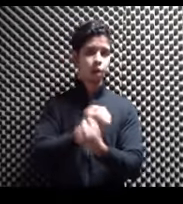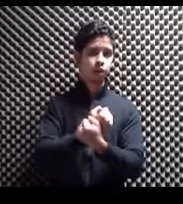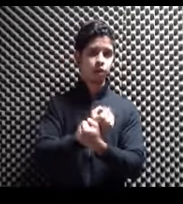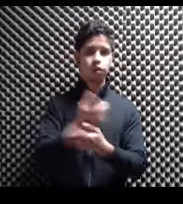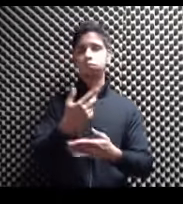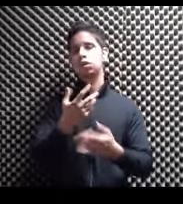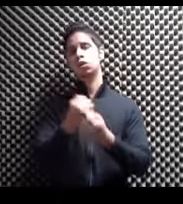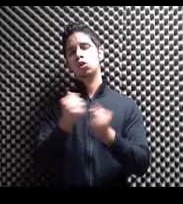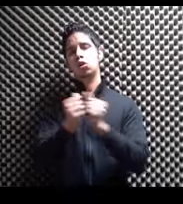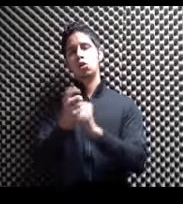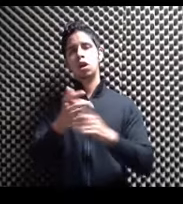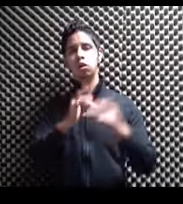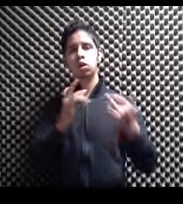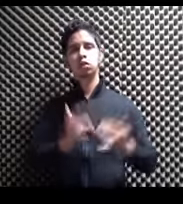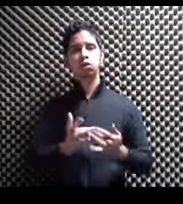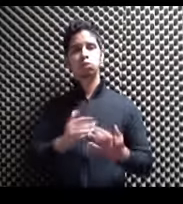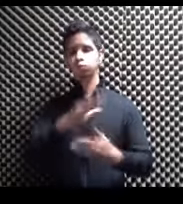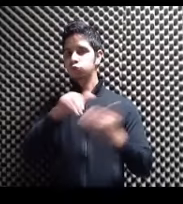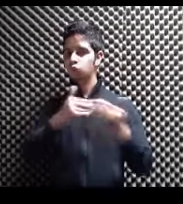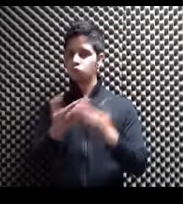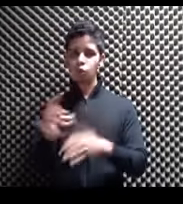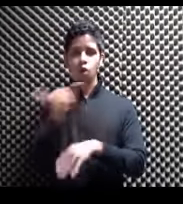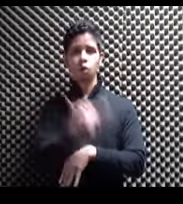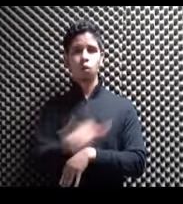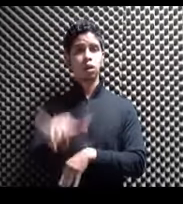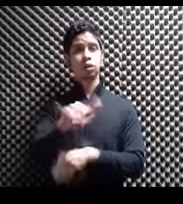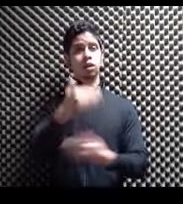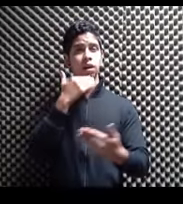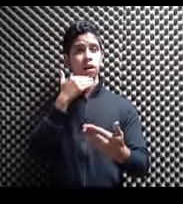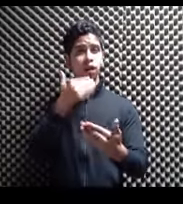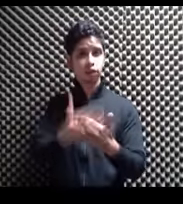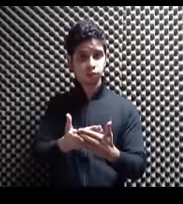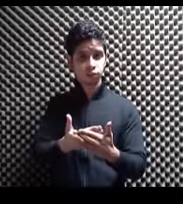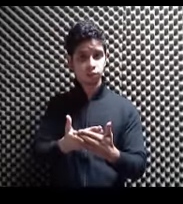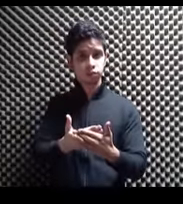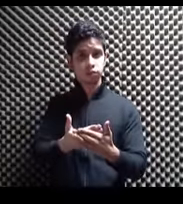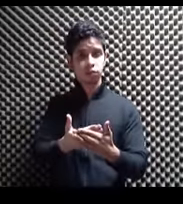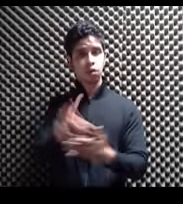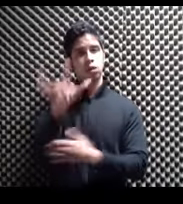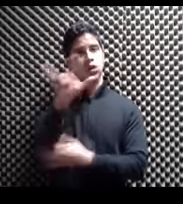iguales, gracias, te amo, te quiero,